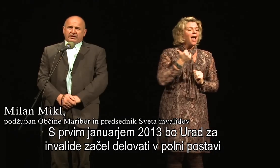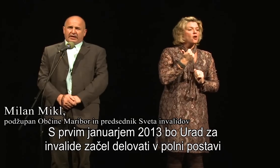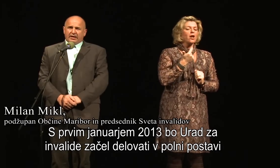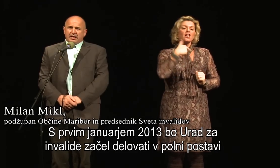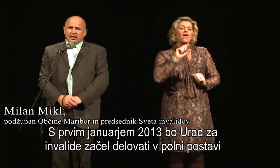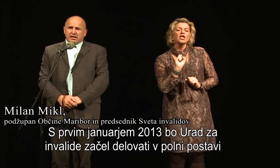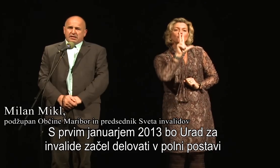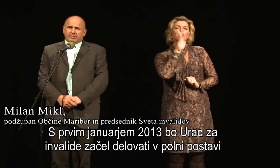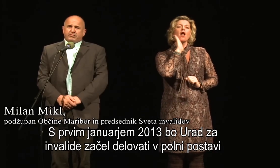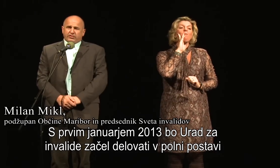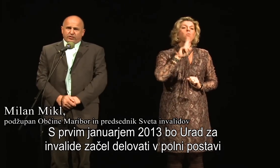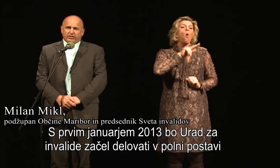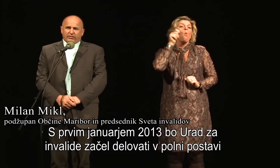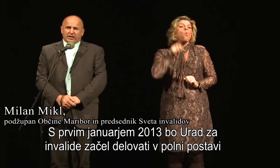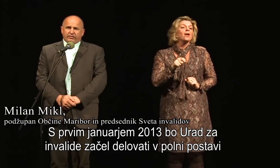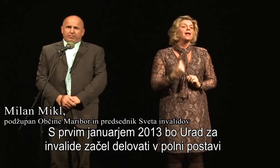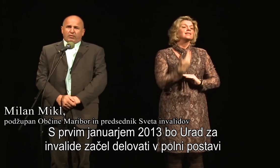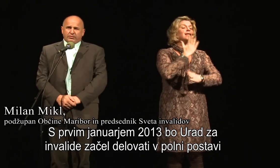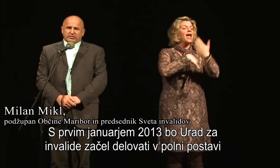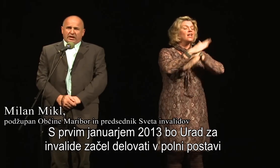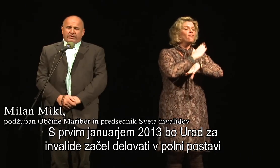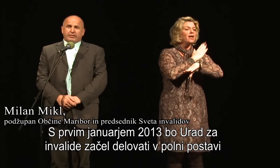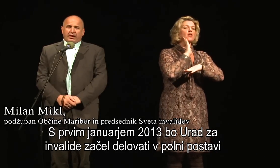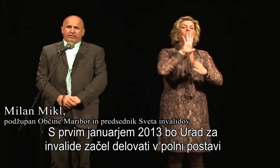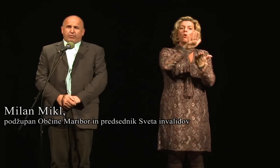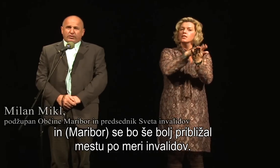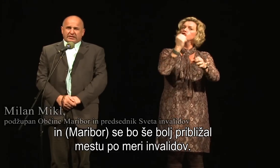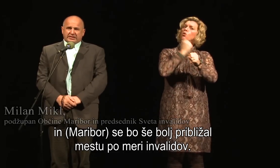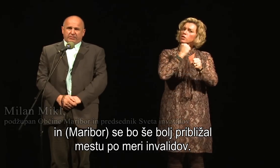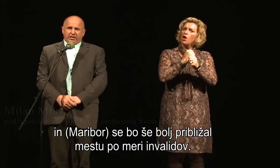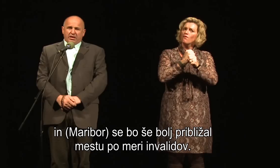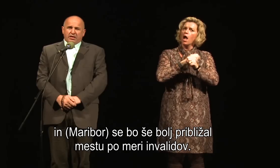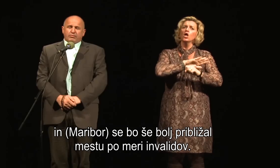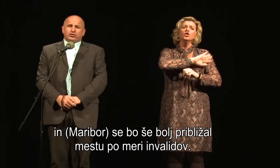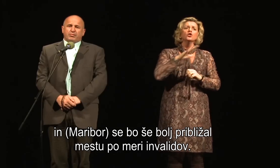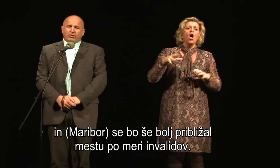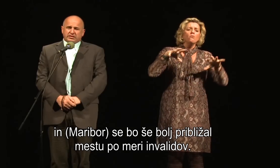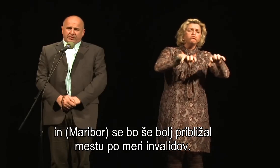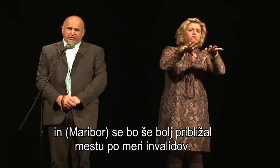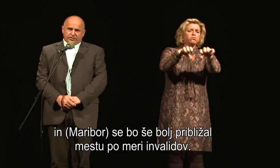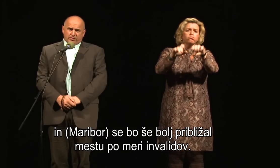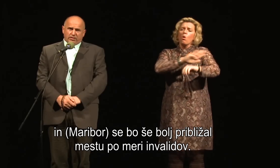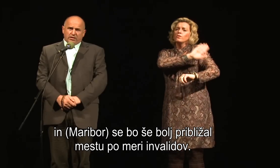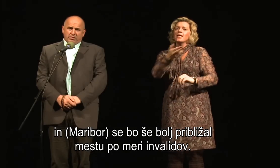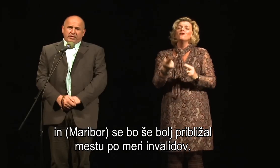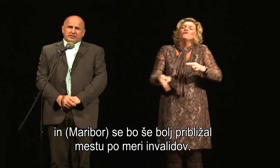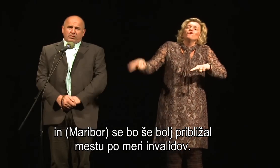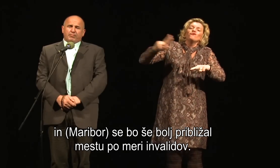invalide začel delovati v polni postavi, se pravi polni zasedbi in bo še bolj se približalo mesto